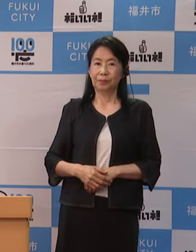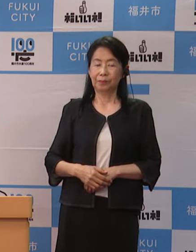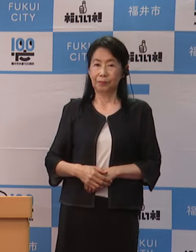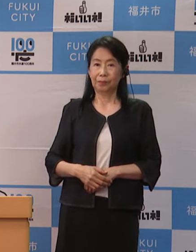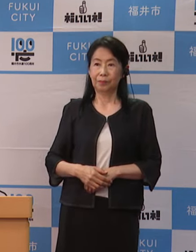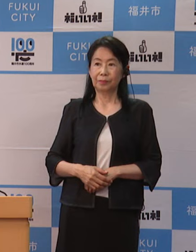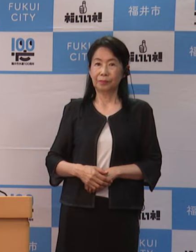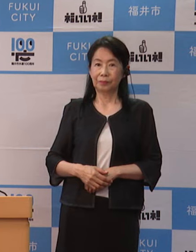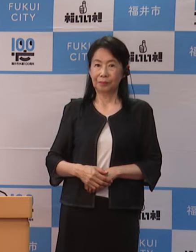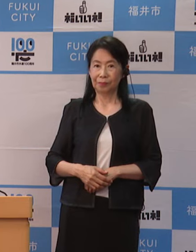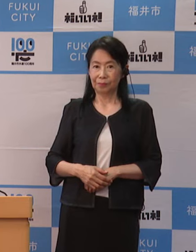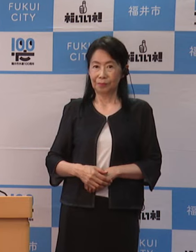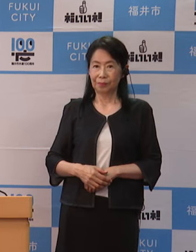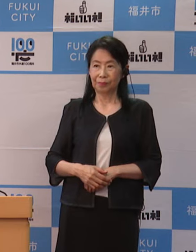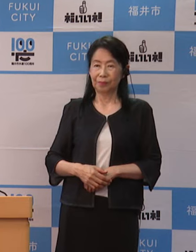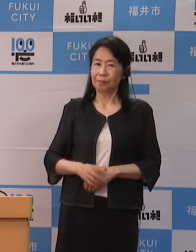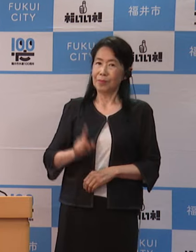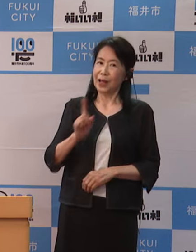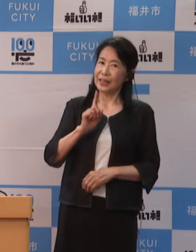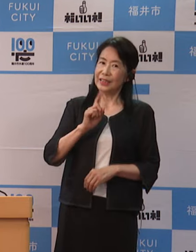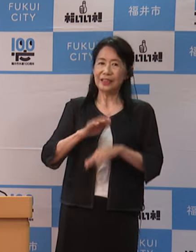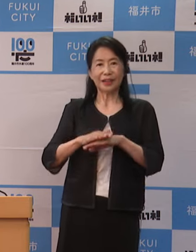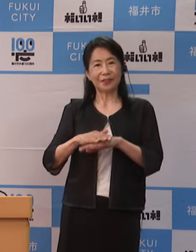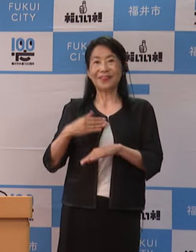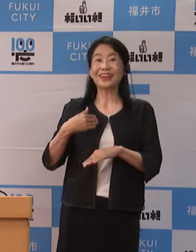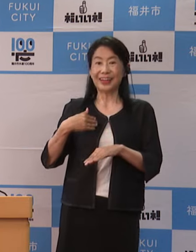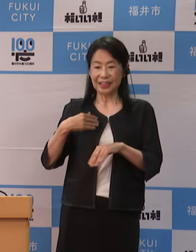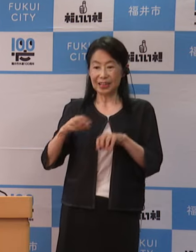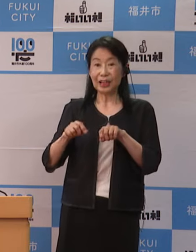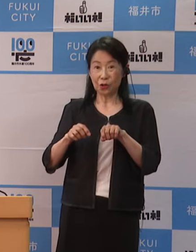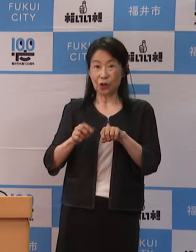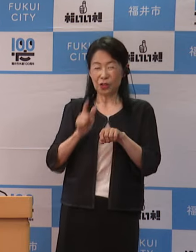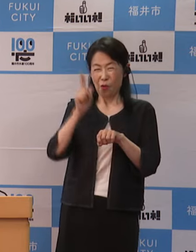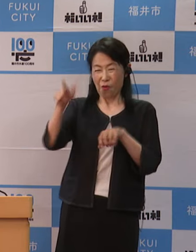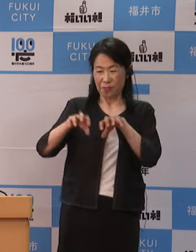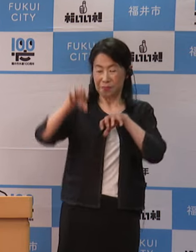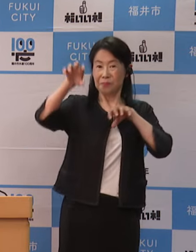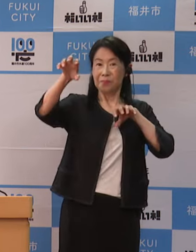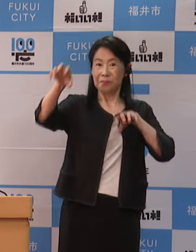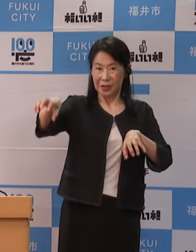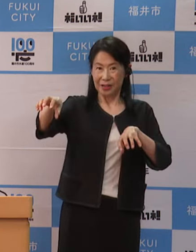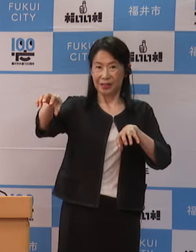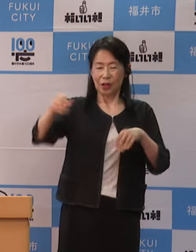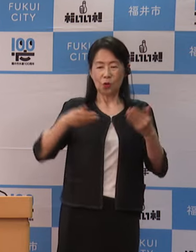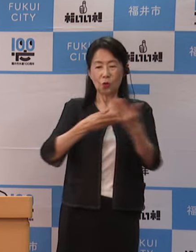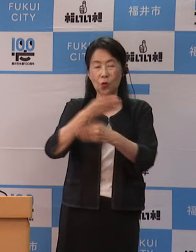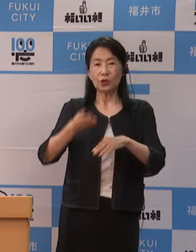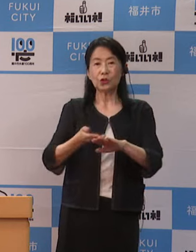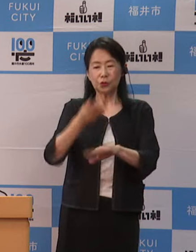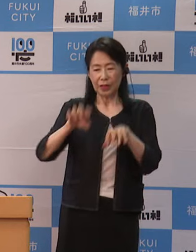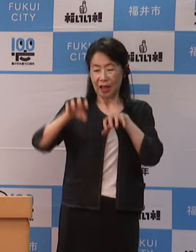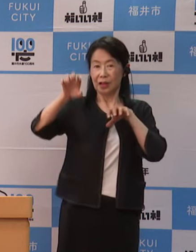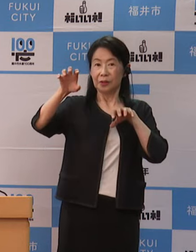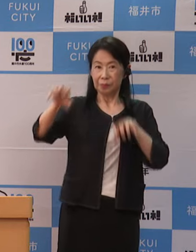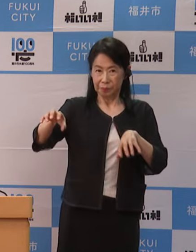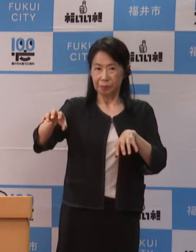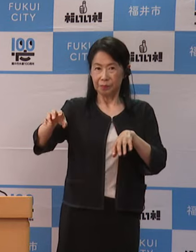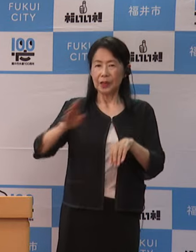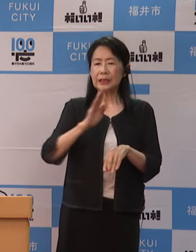その乗り越えなければいけないというんですかね、そういう事実というものがあるということは、はっきり認識を